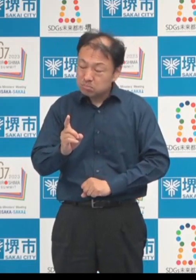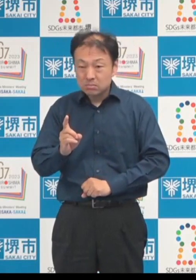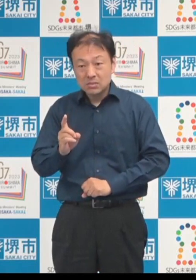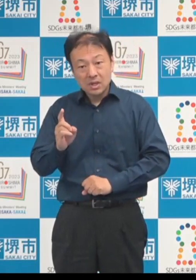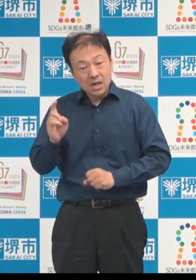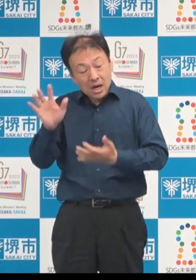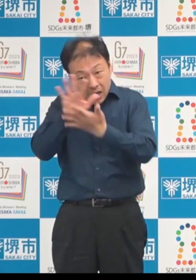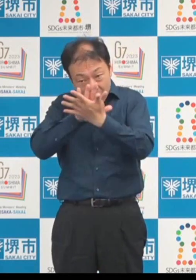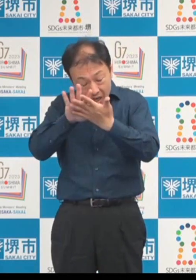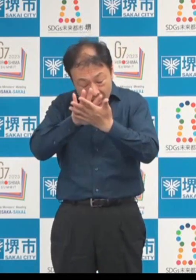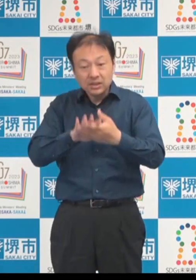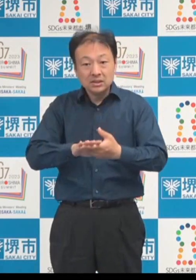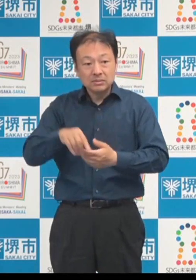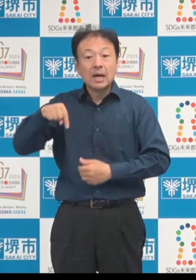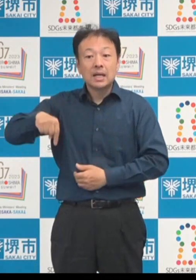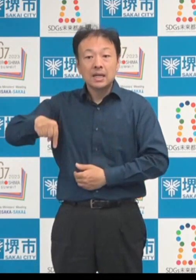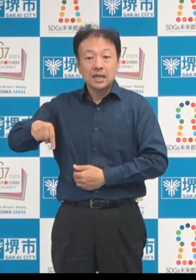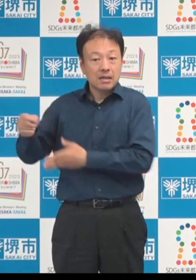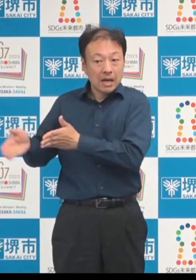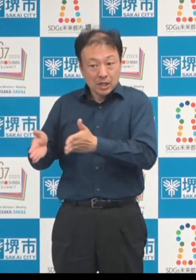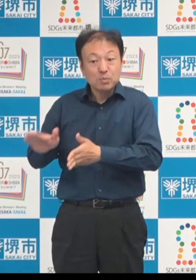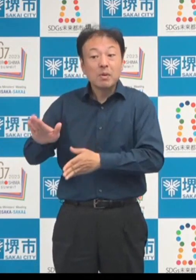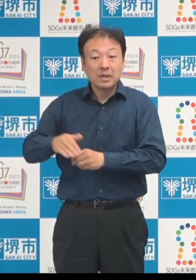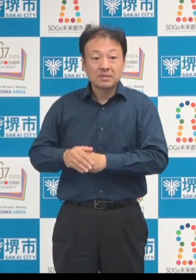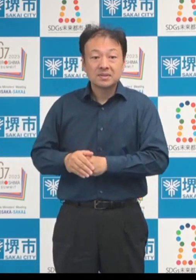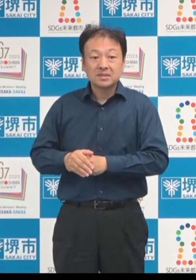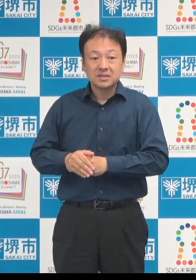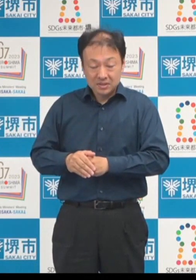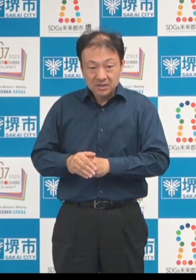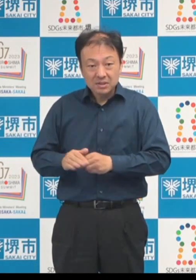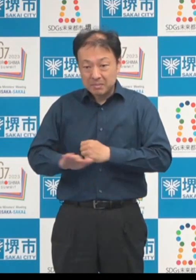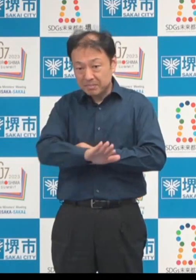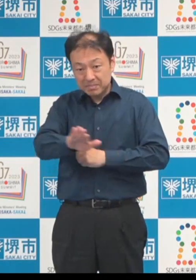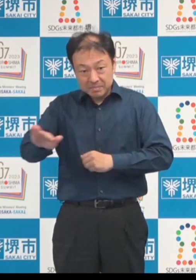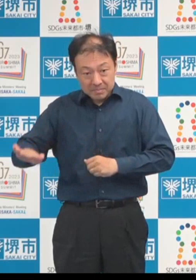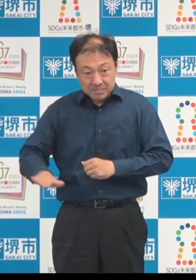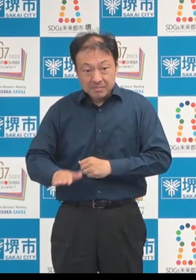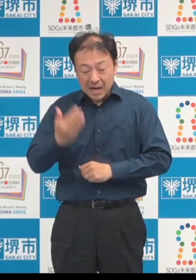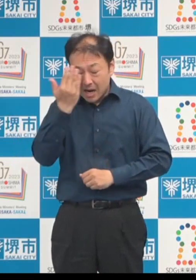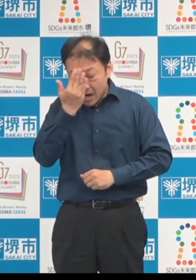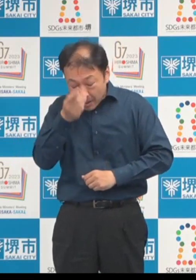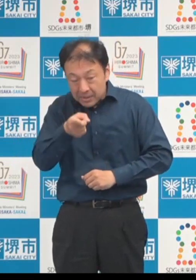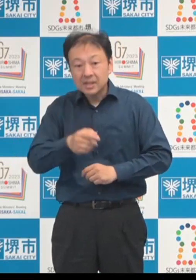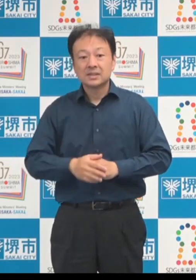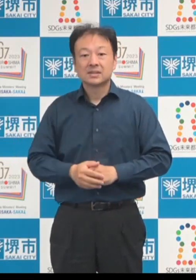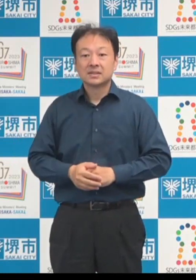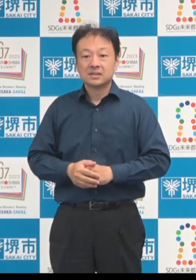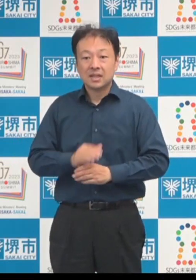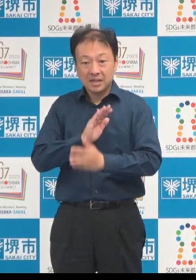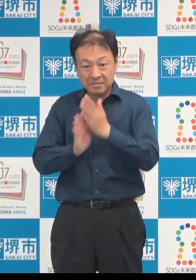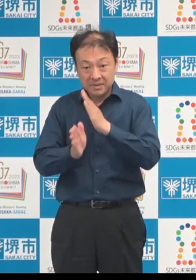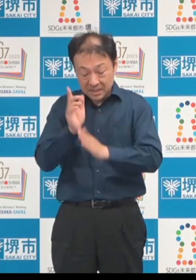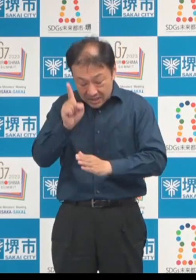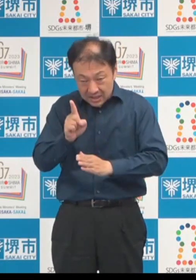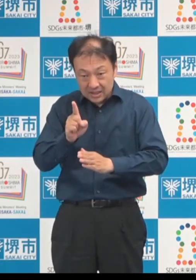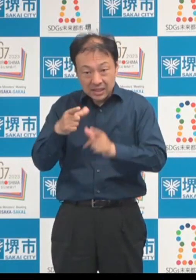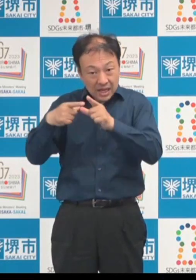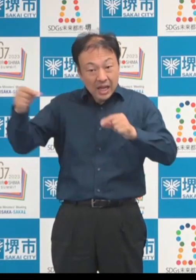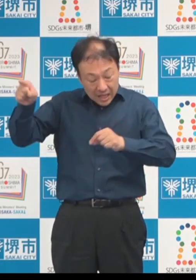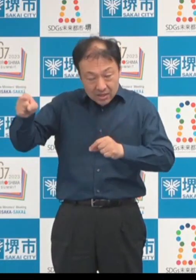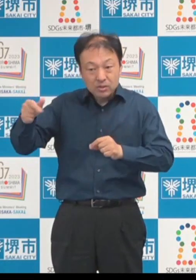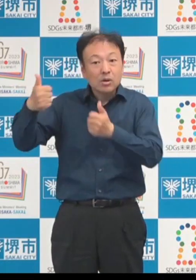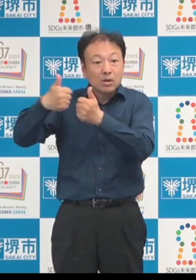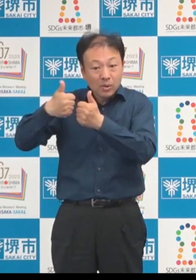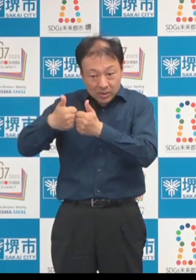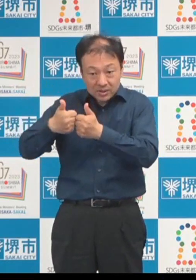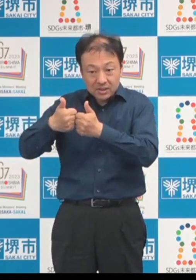中ではもちろん着実に準備はしておりますが、表に見えないままでは伝わりにくいというのもありますので、改めて国と協議しながらですね、どういう発